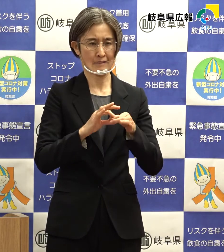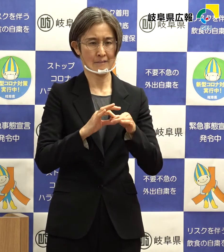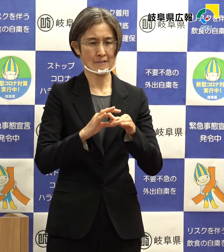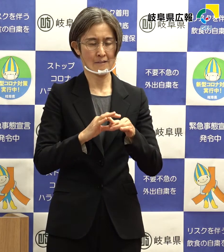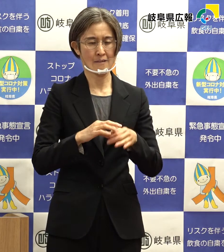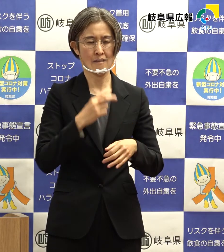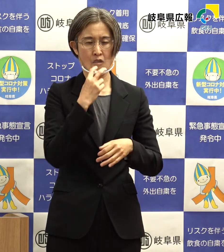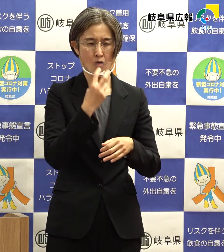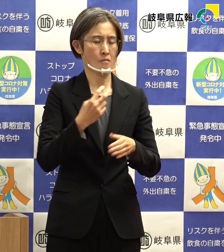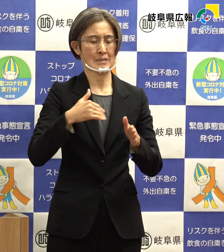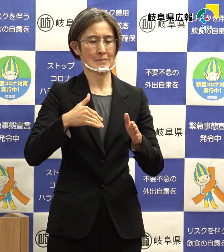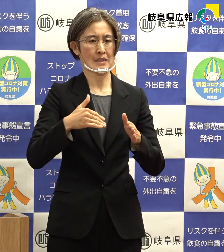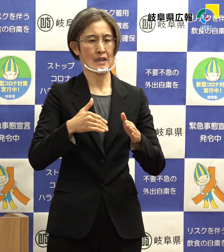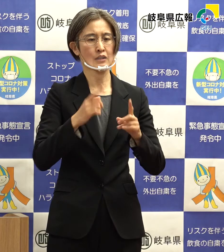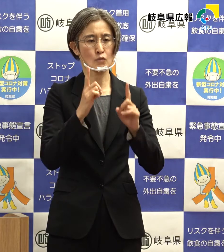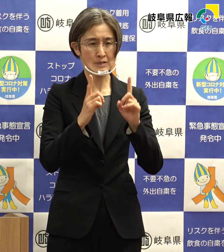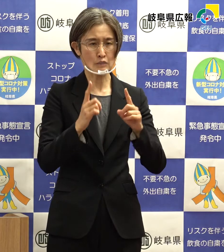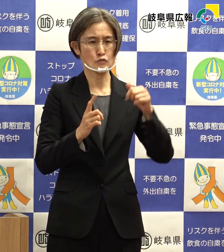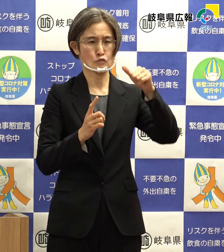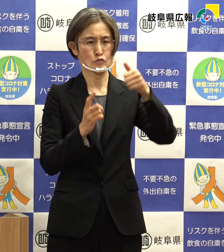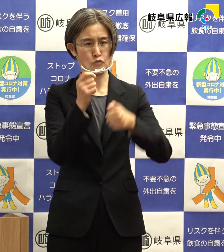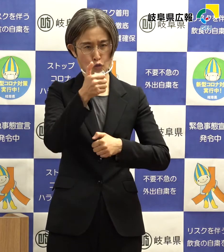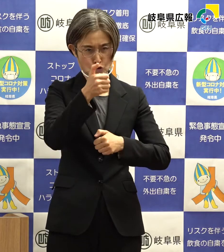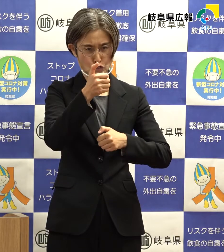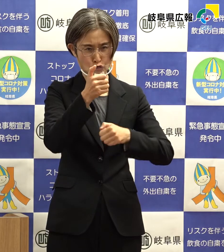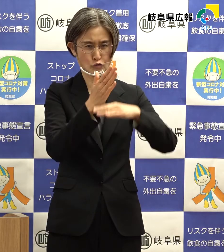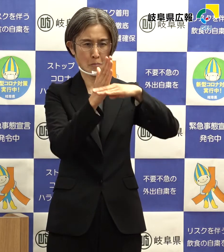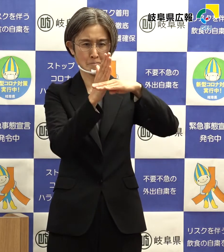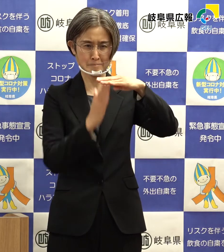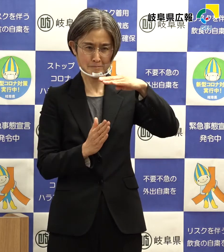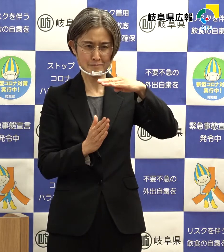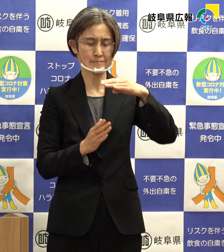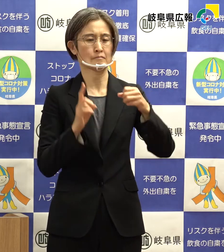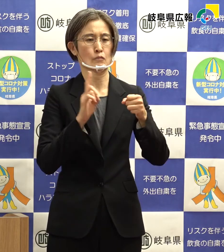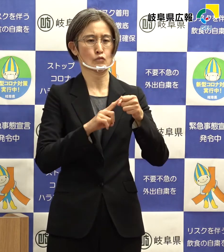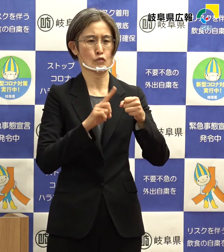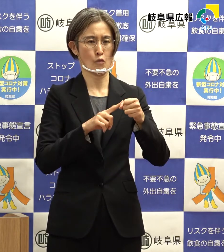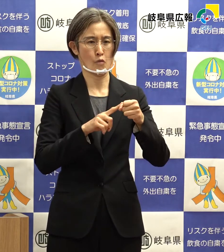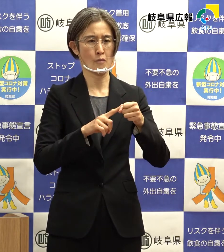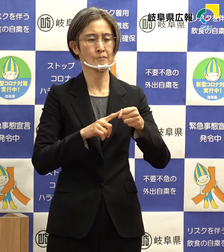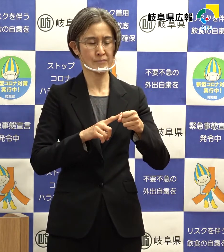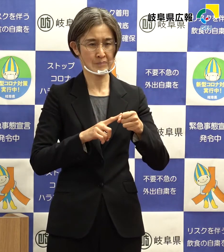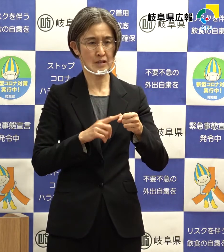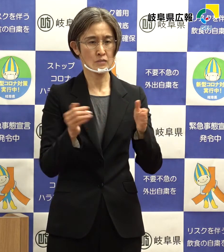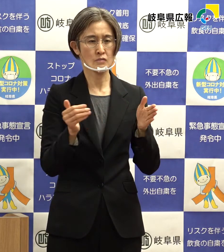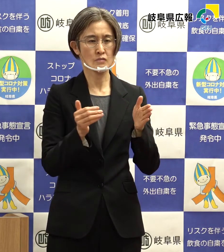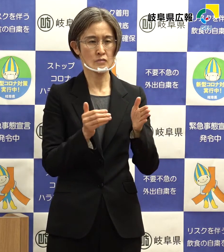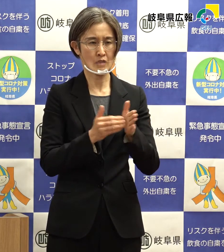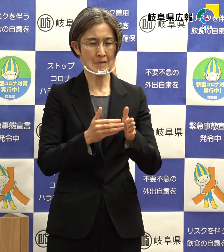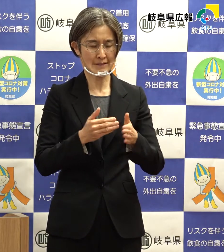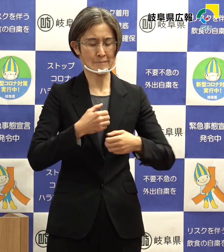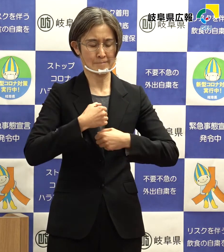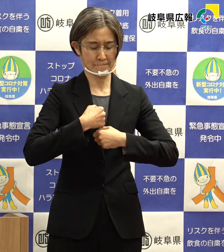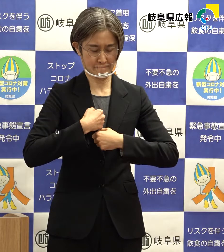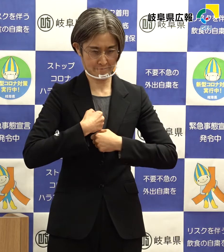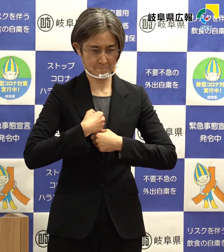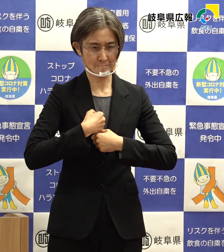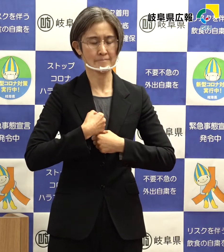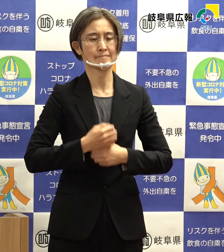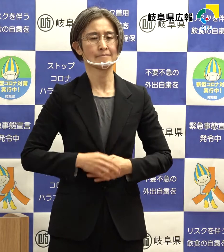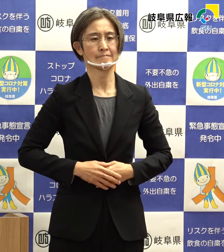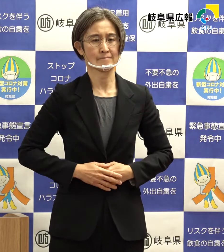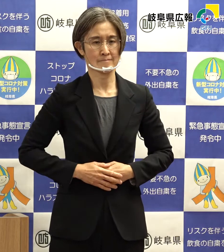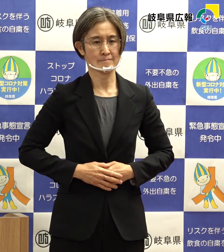とにかく50の下まで行くことをまず目標にしてますから、まあ、そこまで下がるのを見届けないと安心できないということですけ